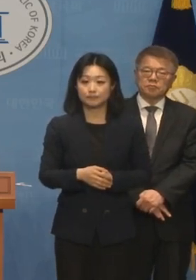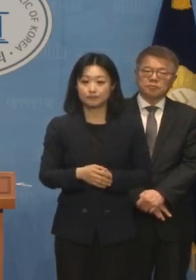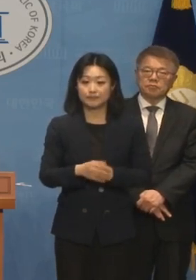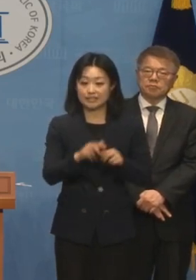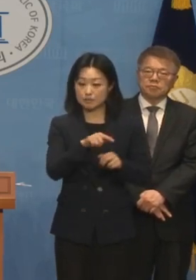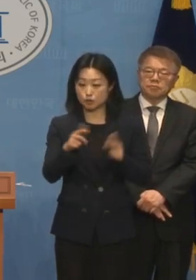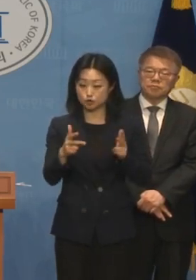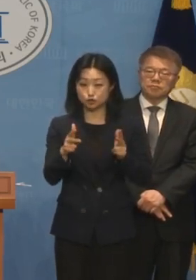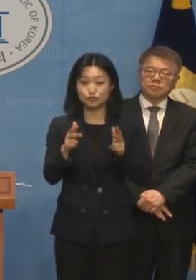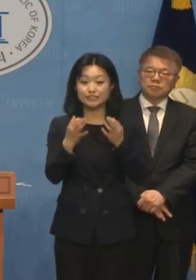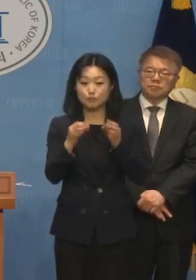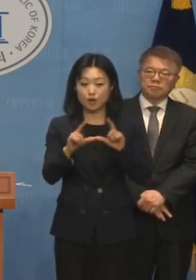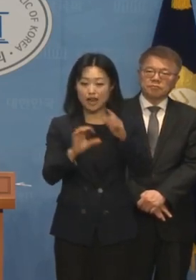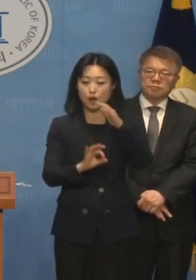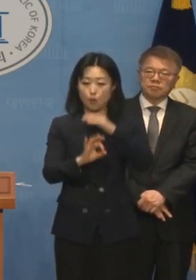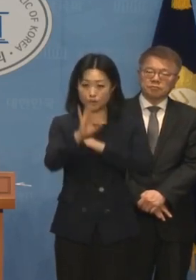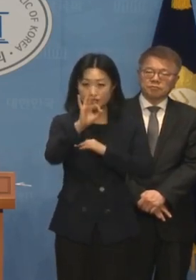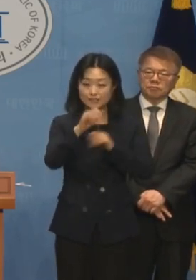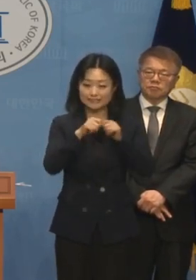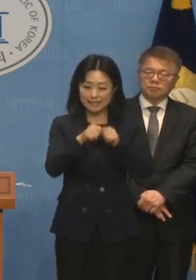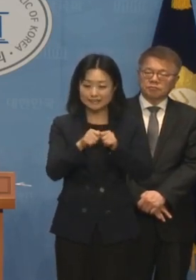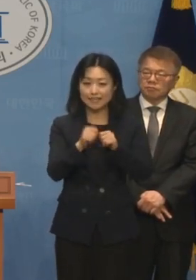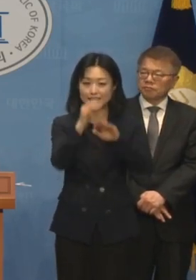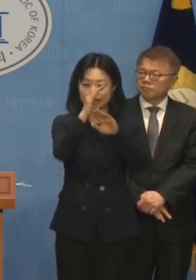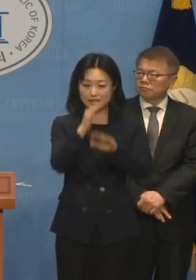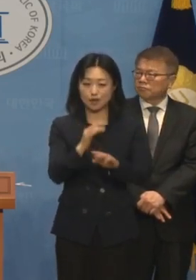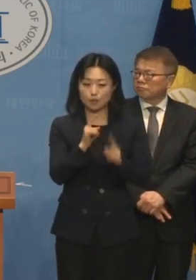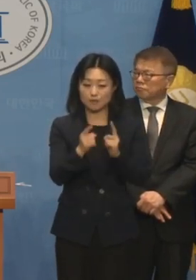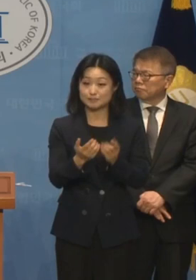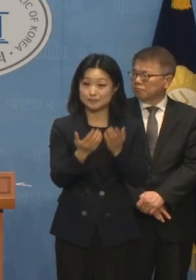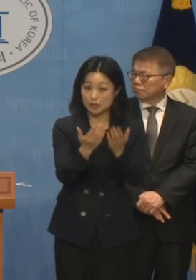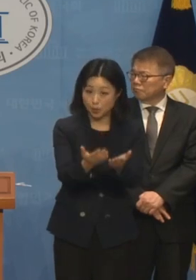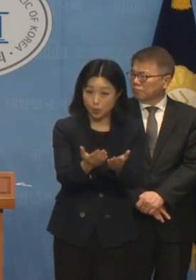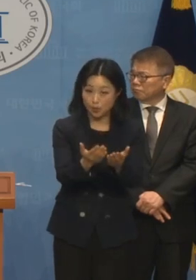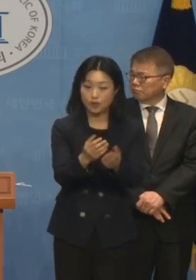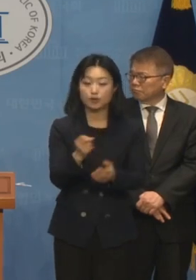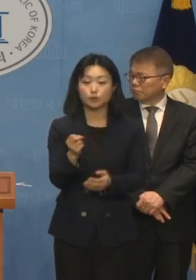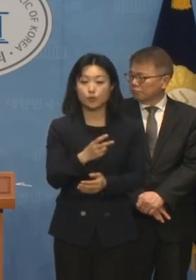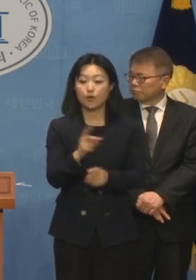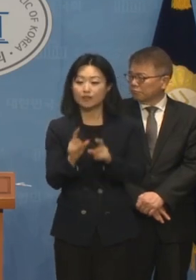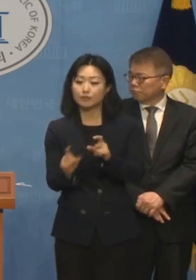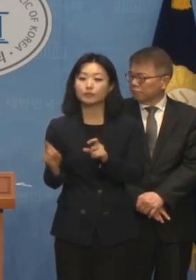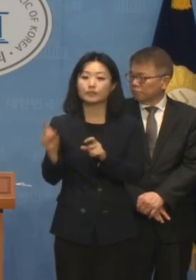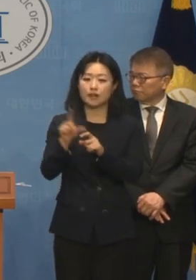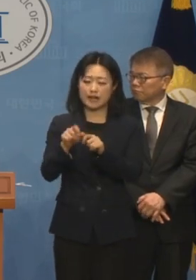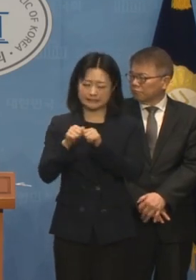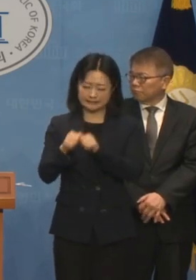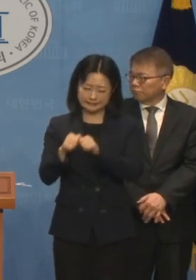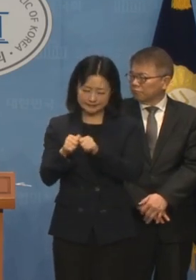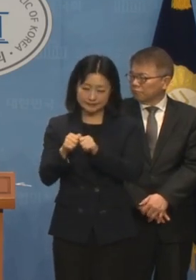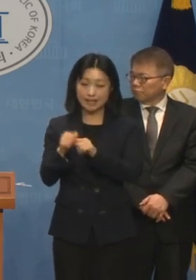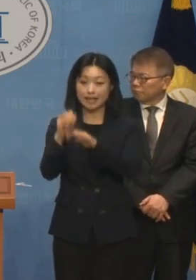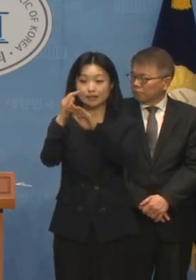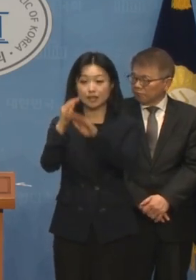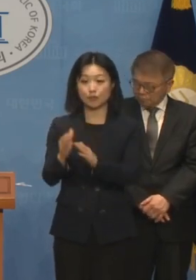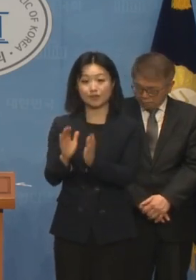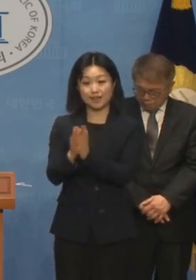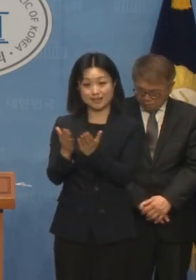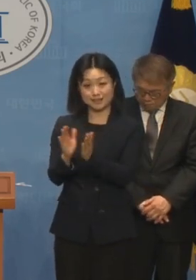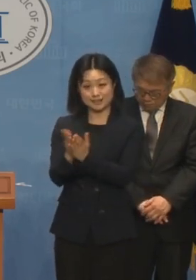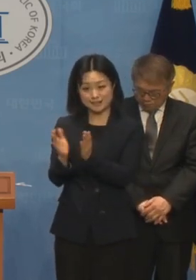금요일, 이번 주 금요일 오전까지 준비하겠습니다. 그리고 보다 상세한